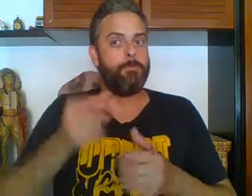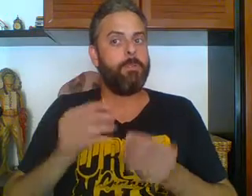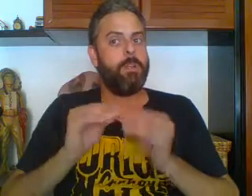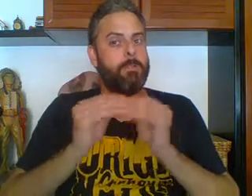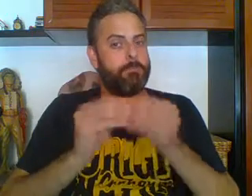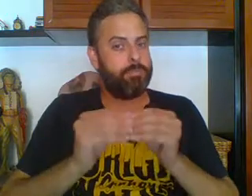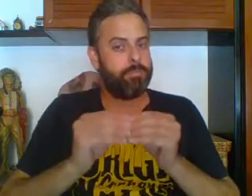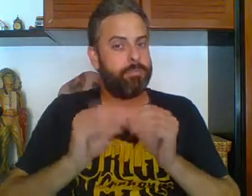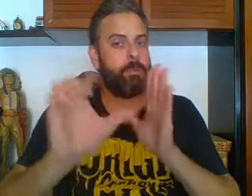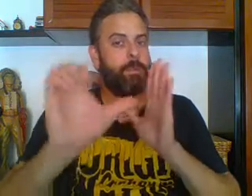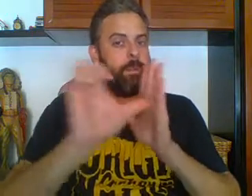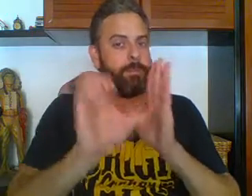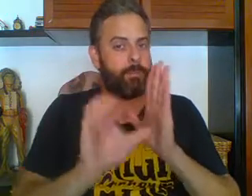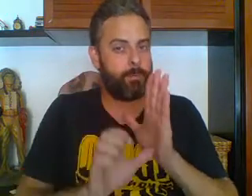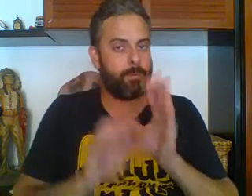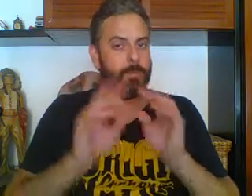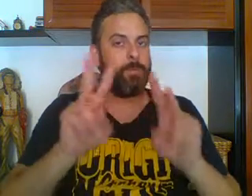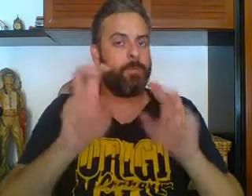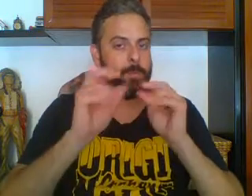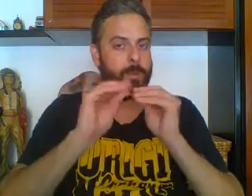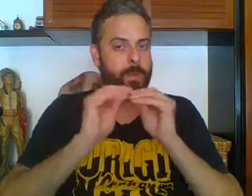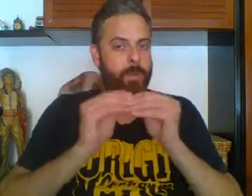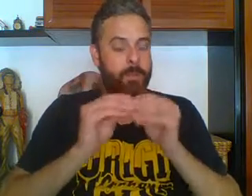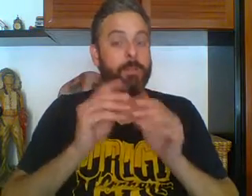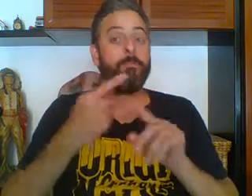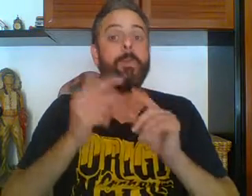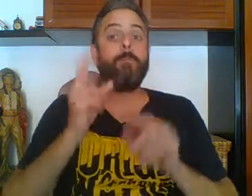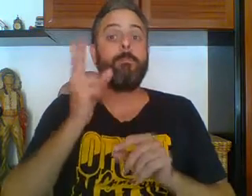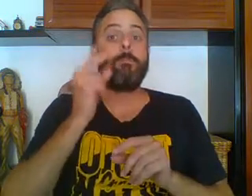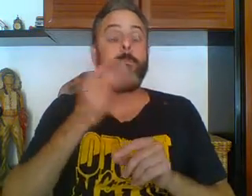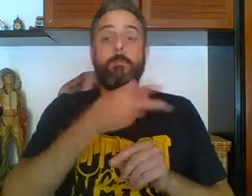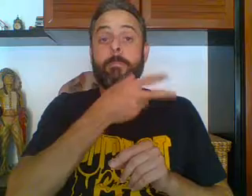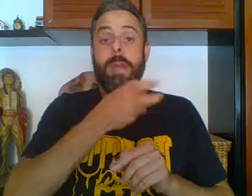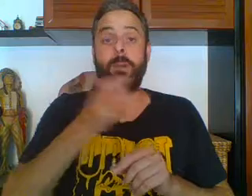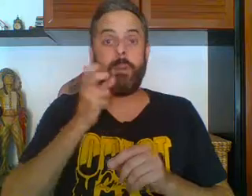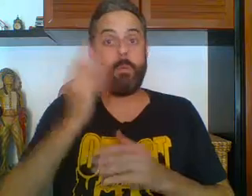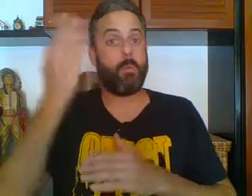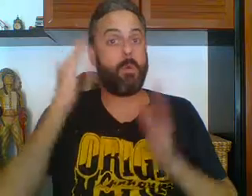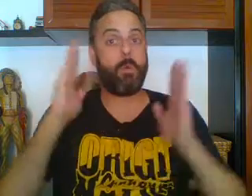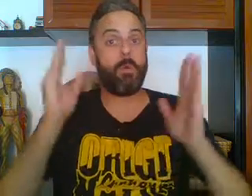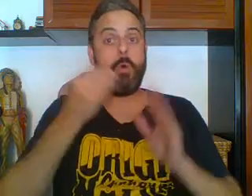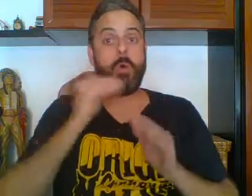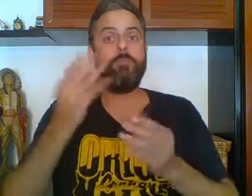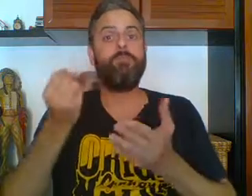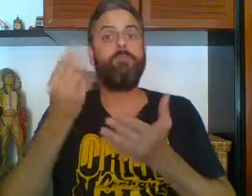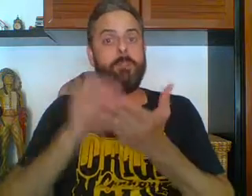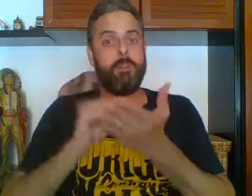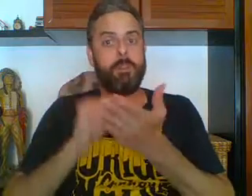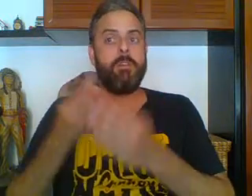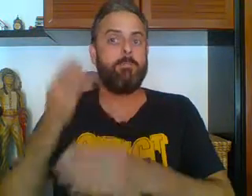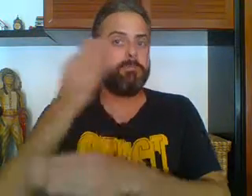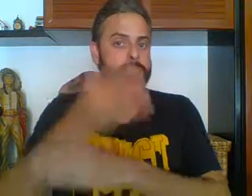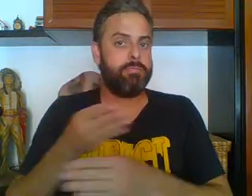O sea, no puede pechín de nada, ¿no? Ahora de nuevo ahí arrancaban otra vez de su estado a la cabeza del pelotón.